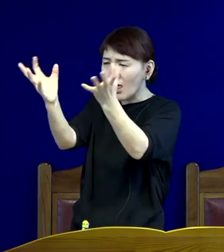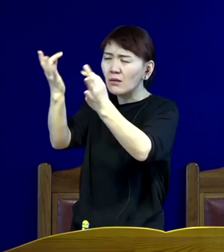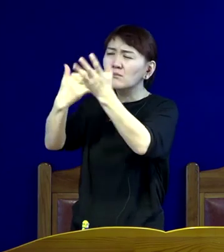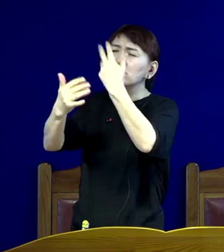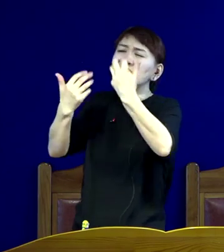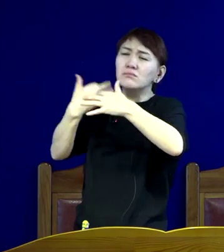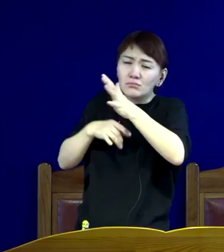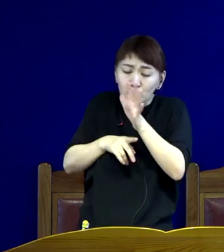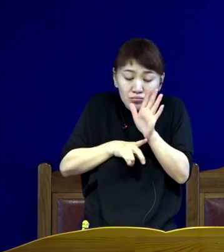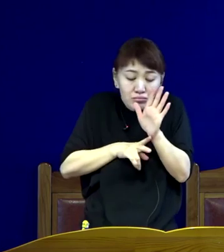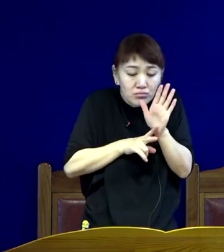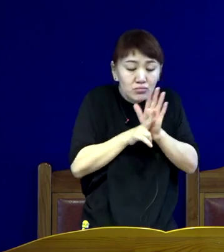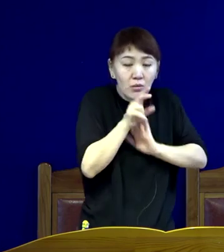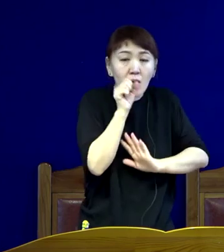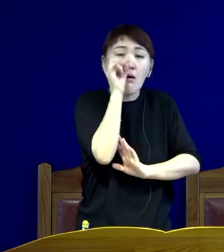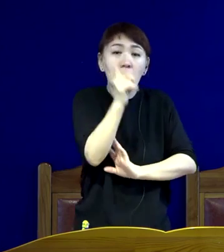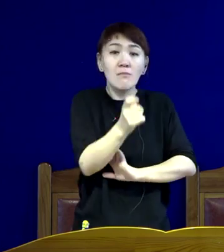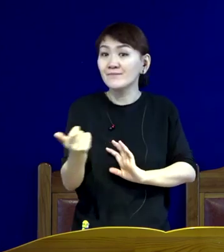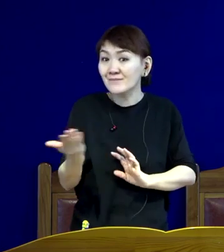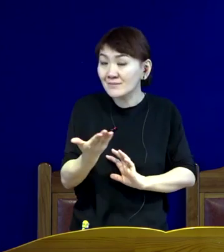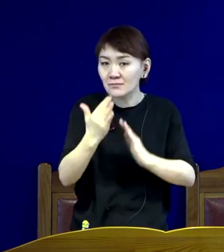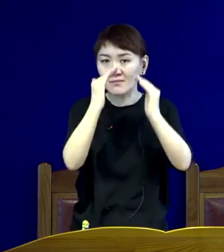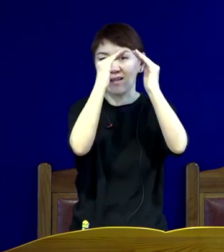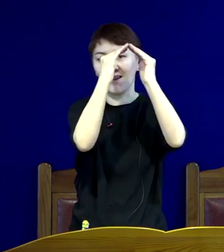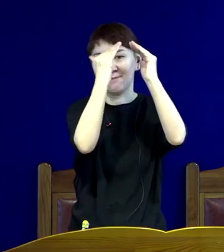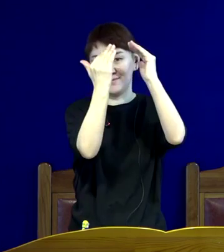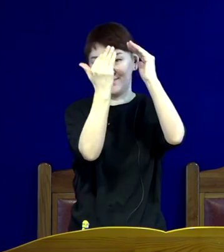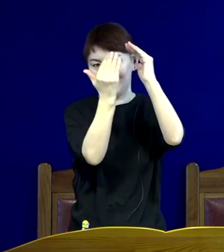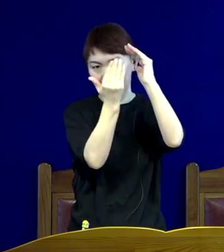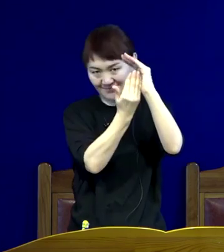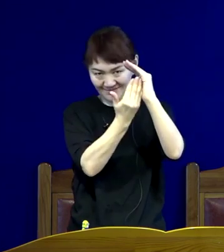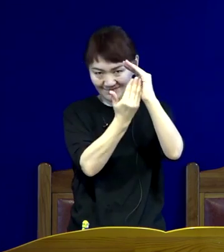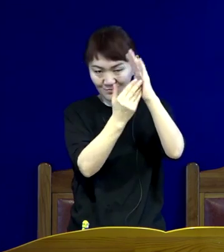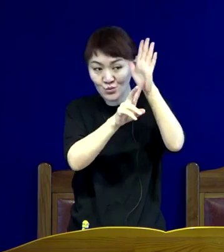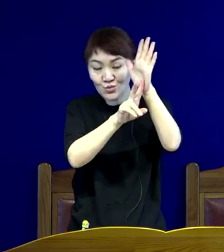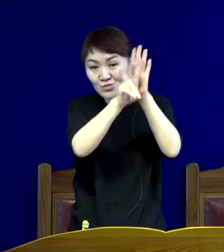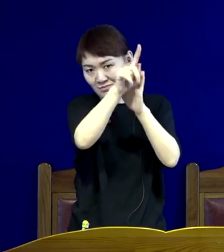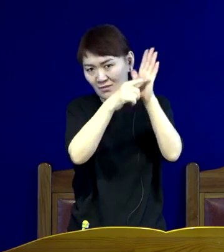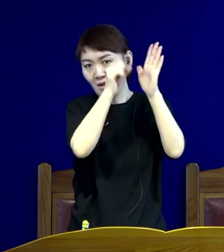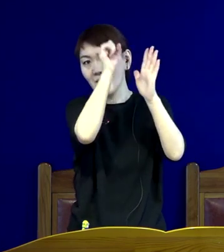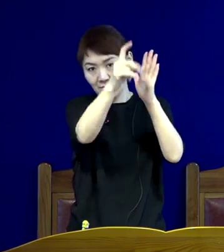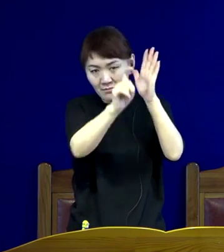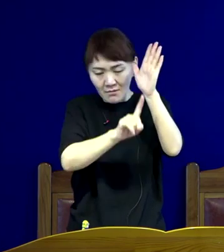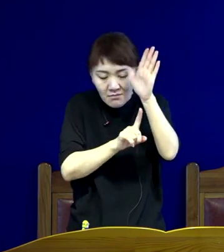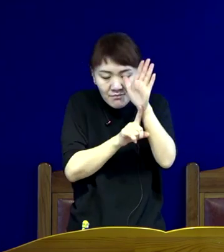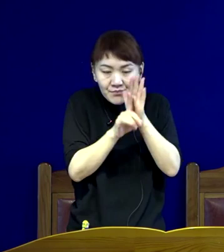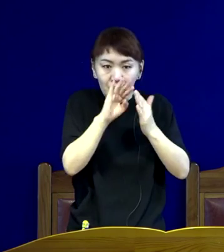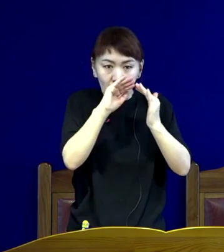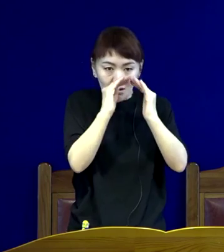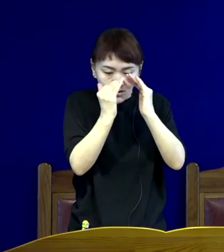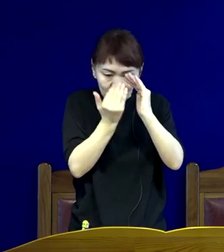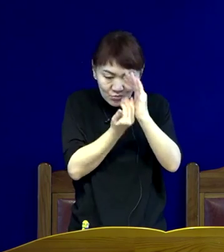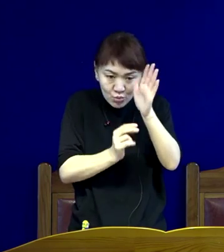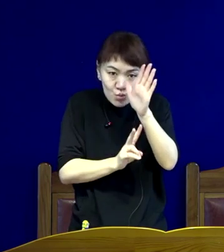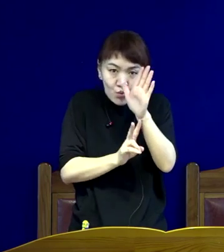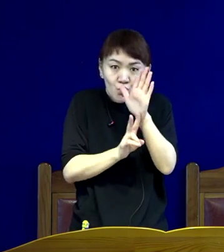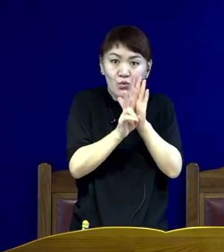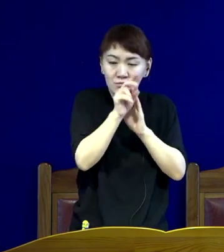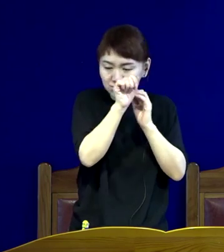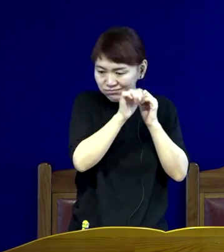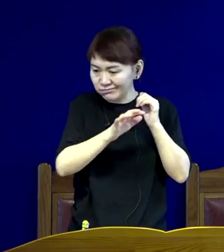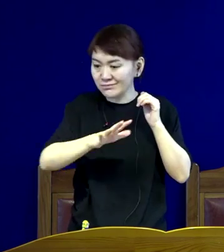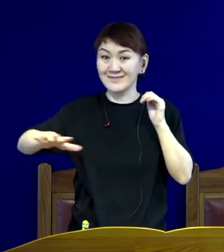гэдэг үсэн зүйл бол гэр бүл эхлээд би болсон зүйл бол аж чухал юм. Тэгэхээр